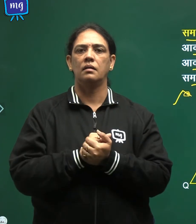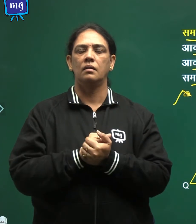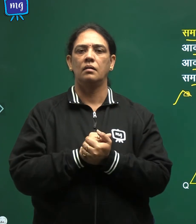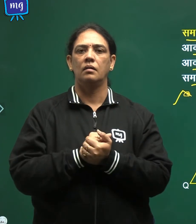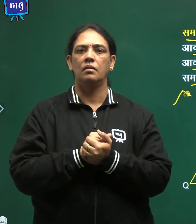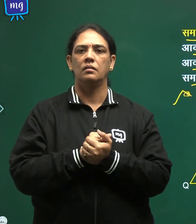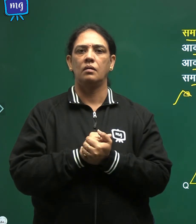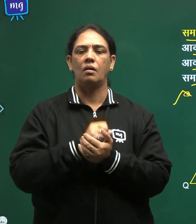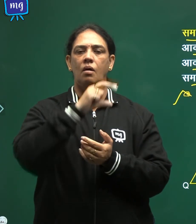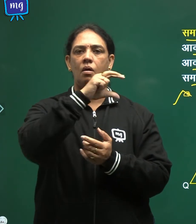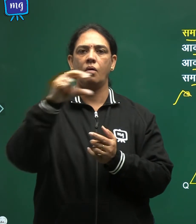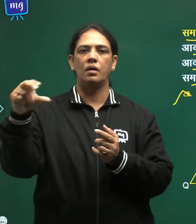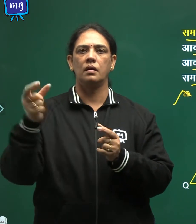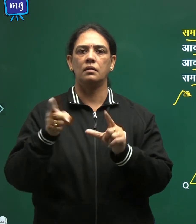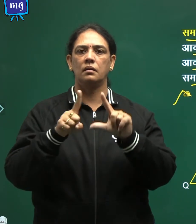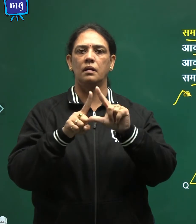और त्रिभुज ABC